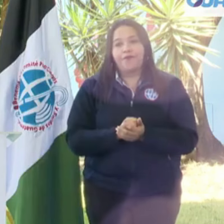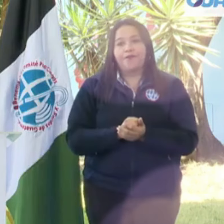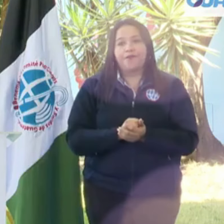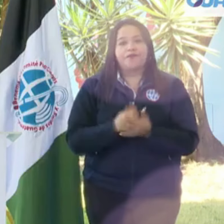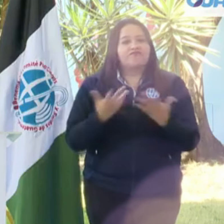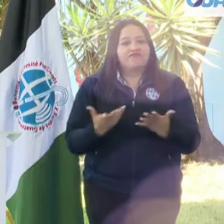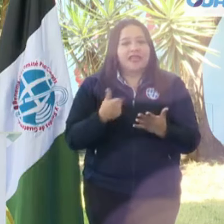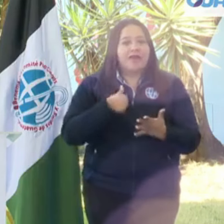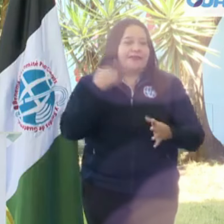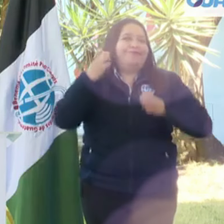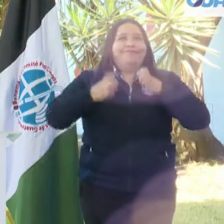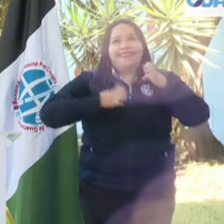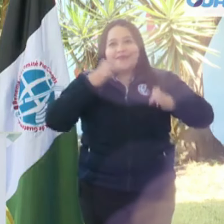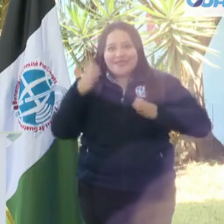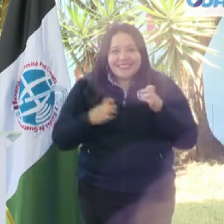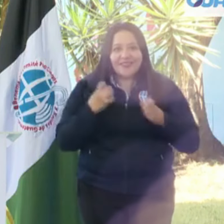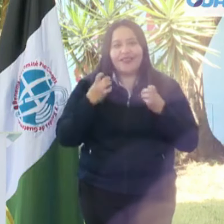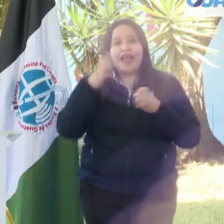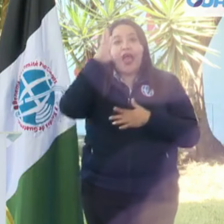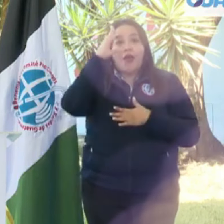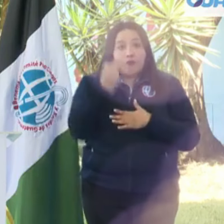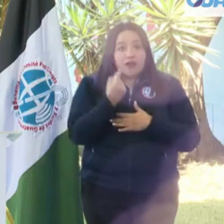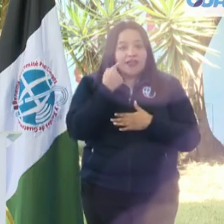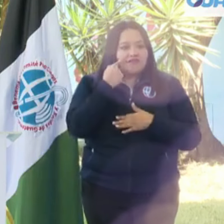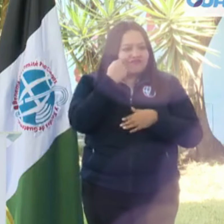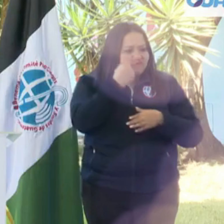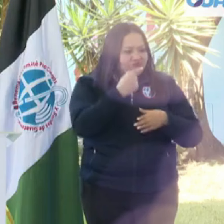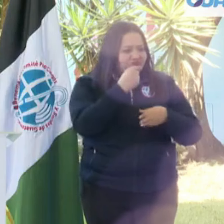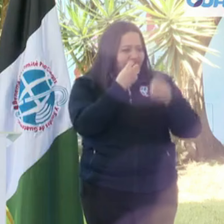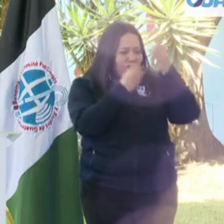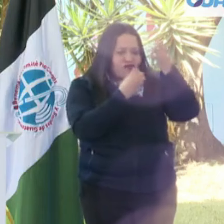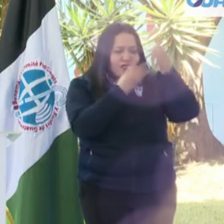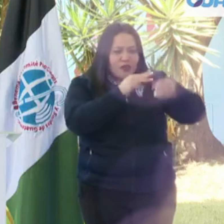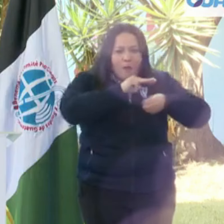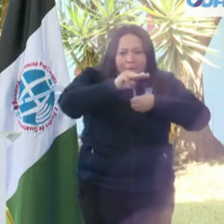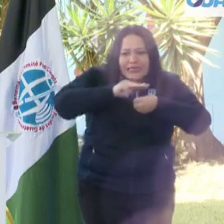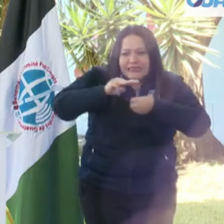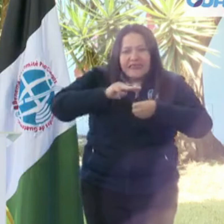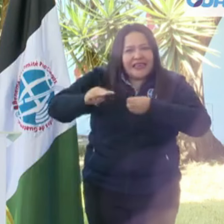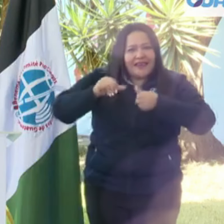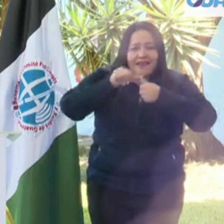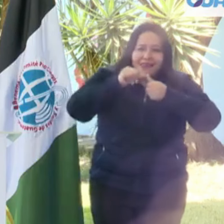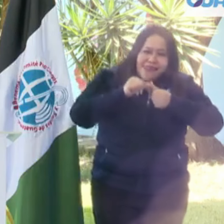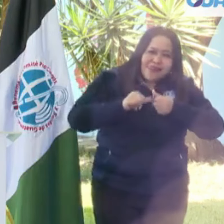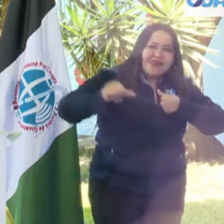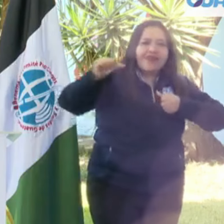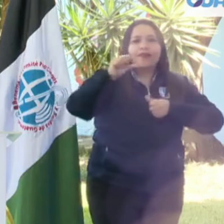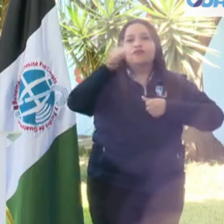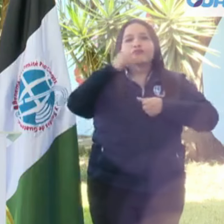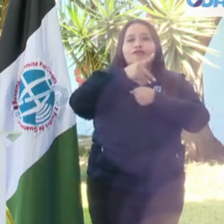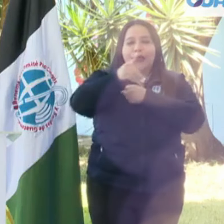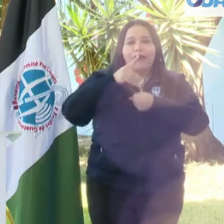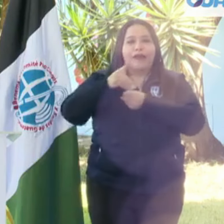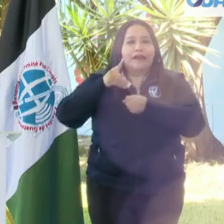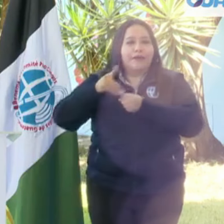Nos emociona porque llevará el mensaje aún más lejos de lo que hemos logrado